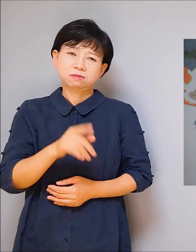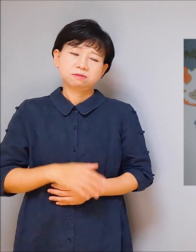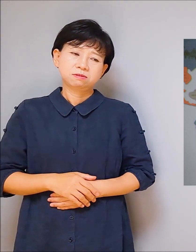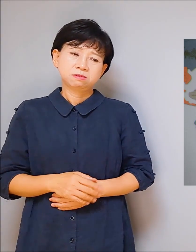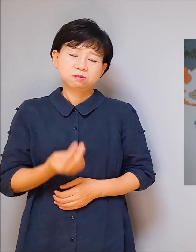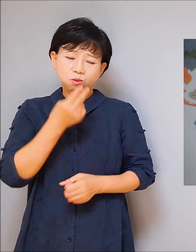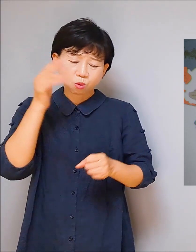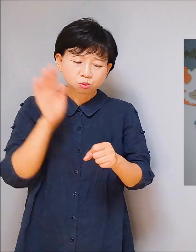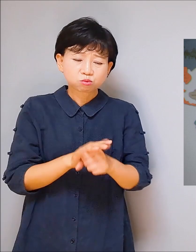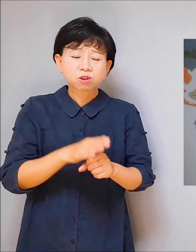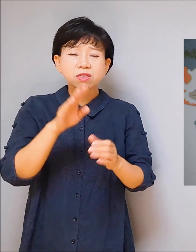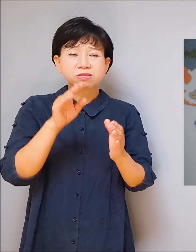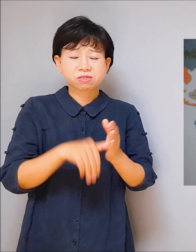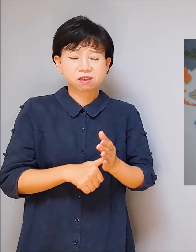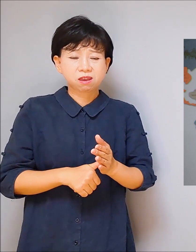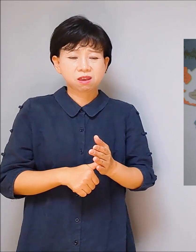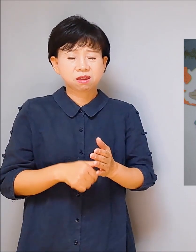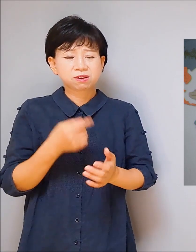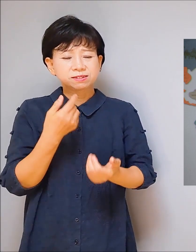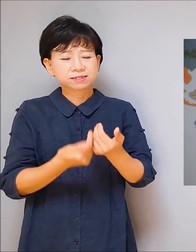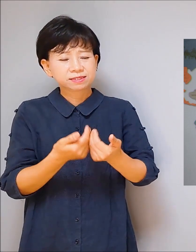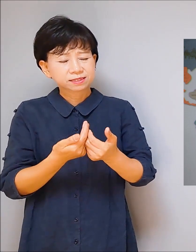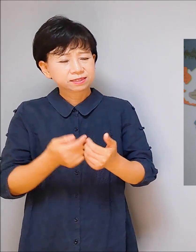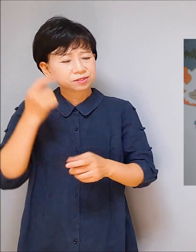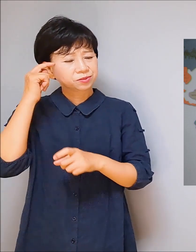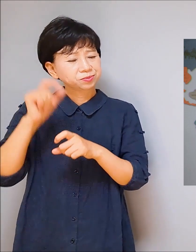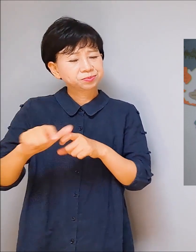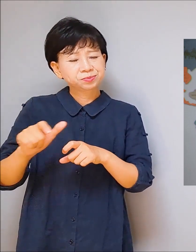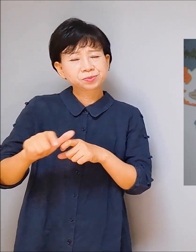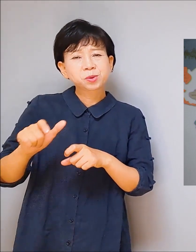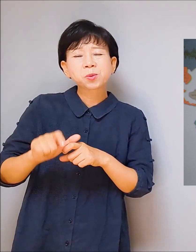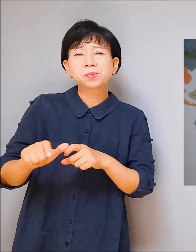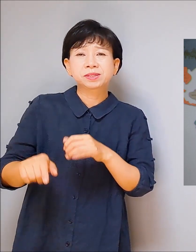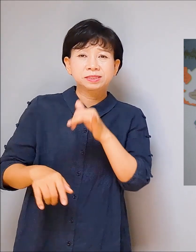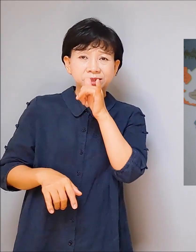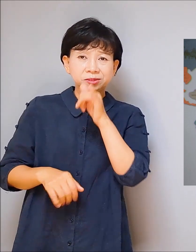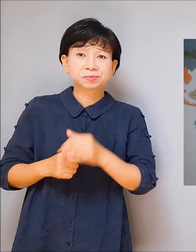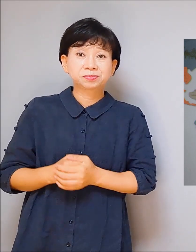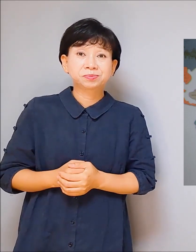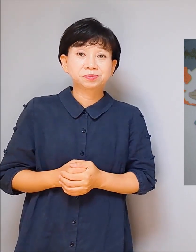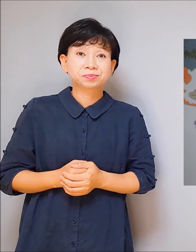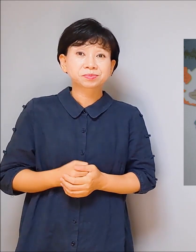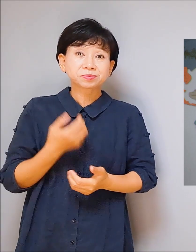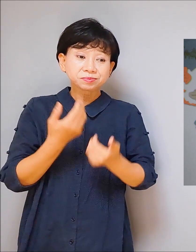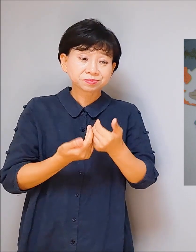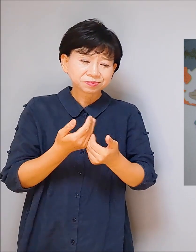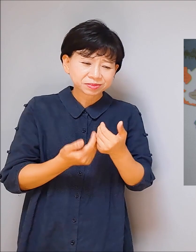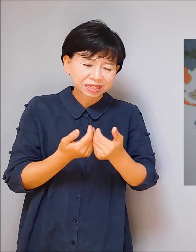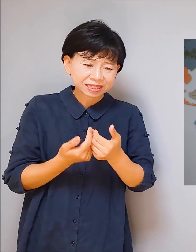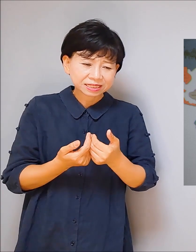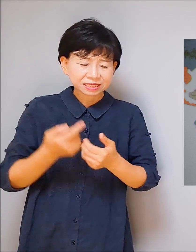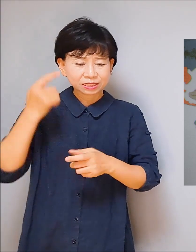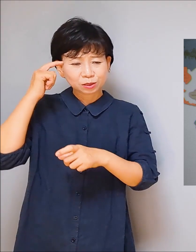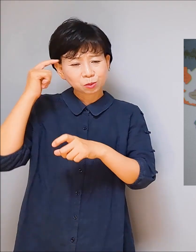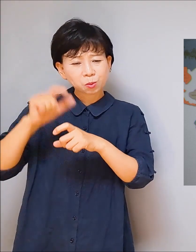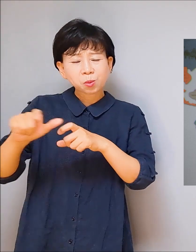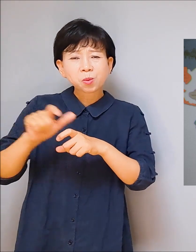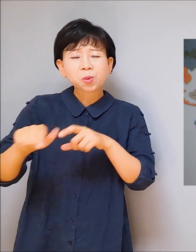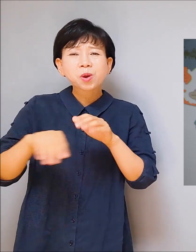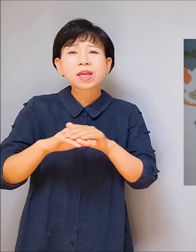억울한 삶의 현장에서 갈등하고 고민하는데 여러분, 이 갈등과 고민을 해결할 수 있는 방법이 있어요.